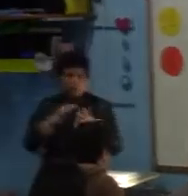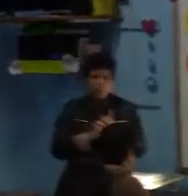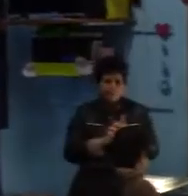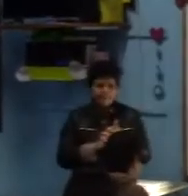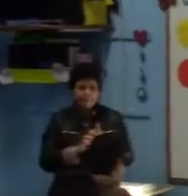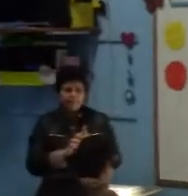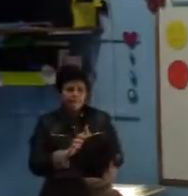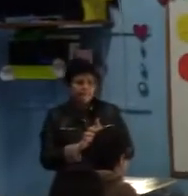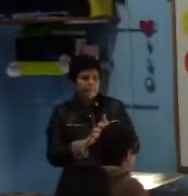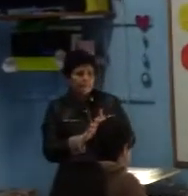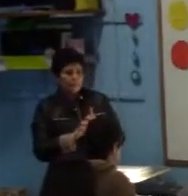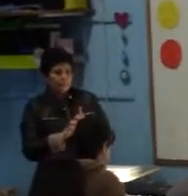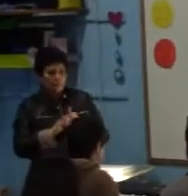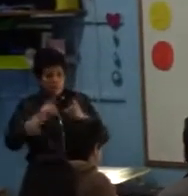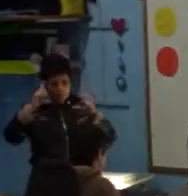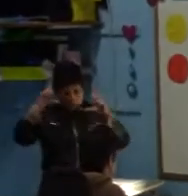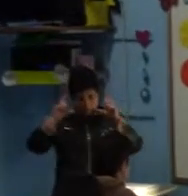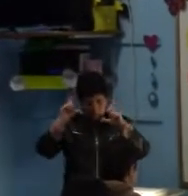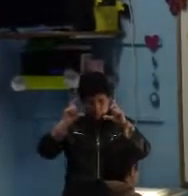mi imagen. Una foto